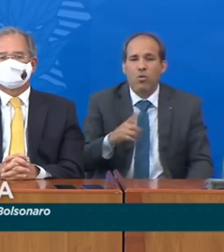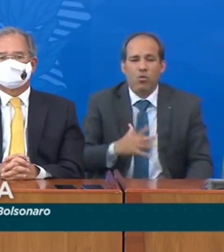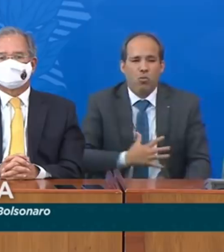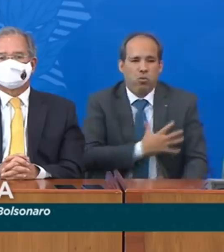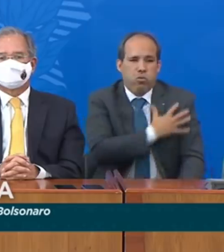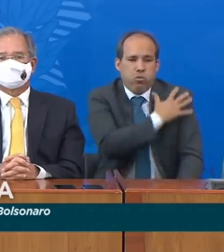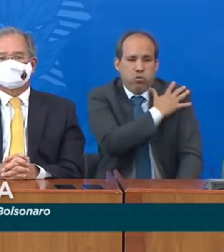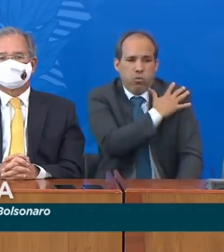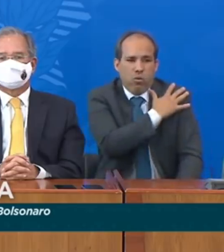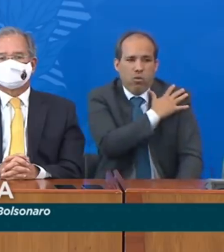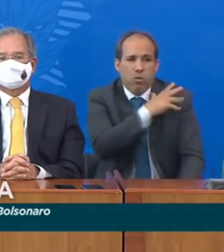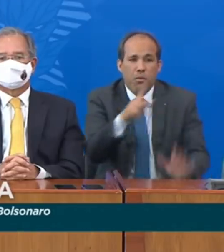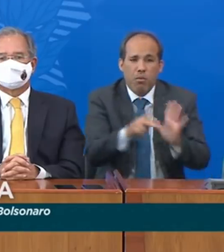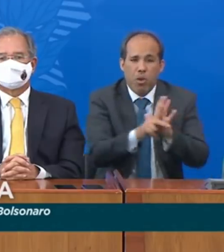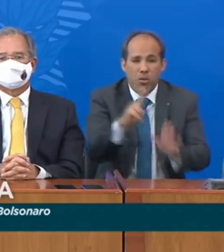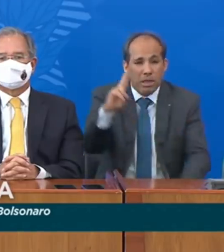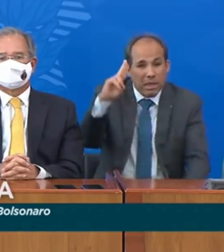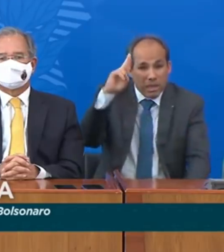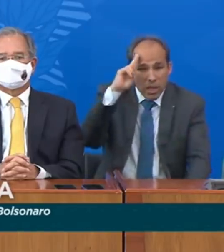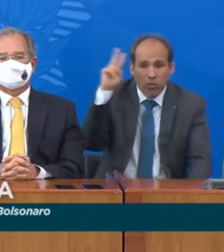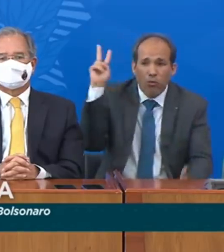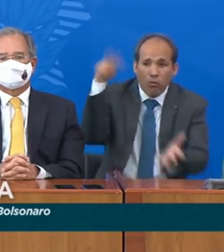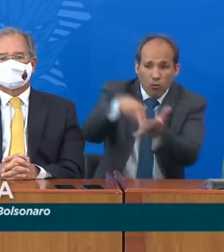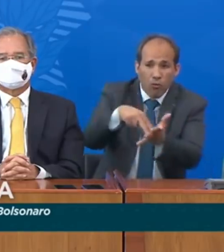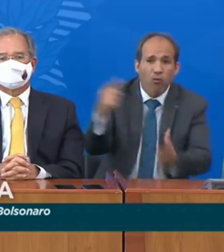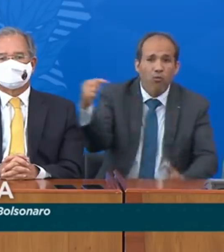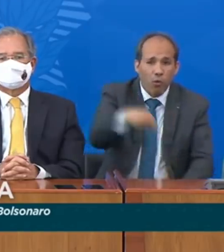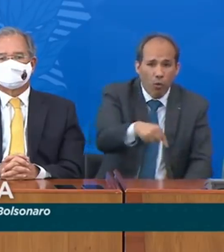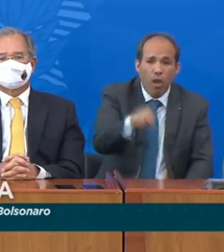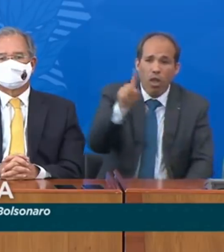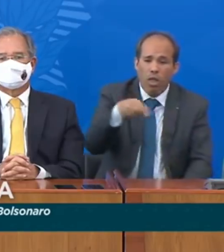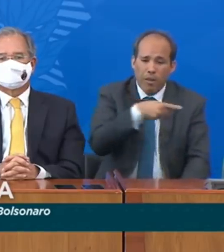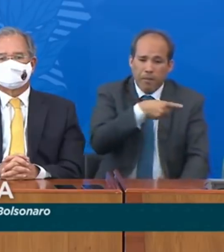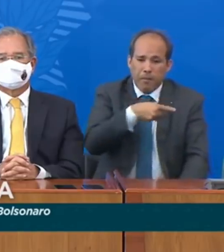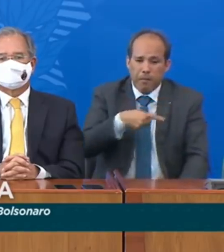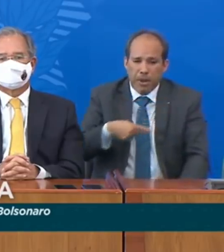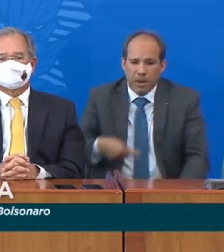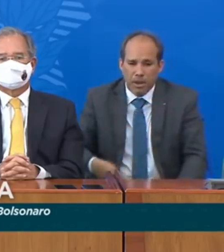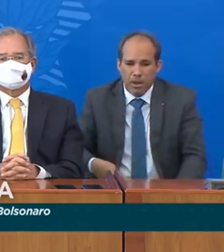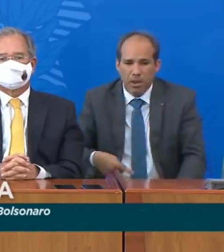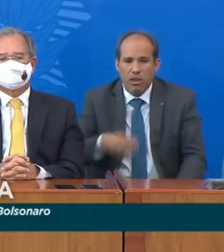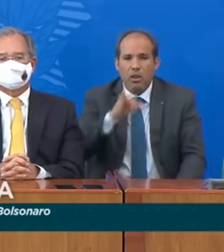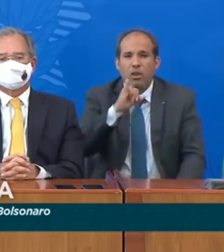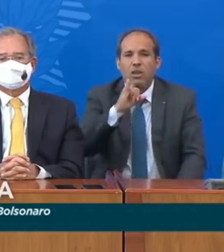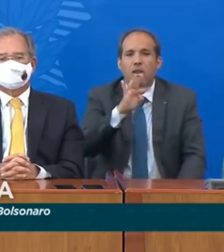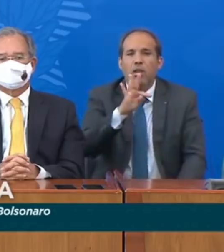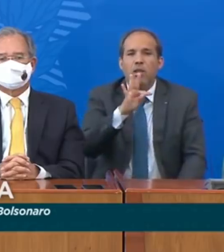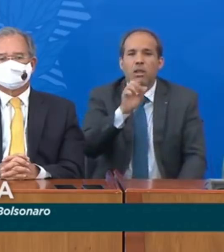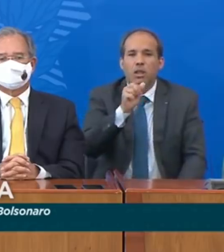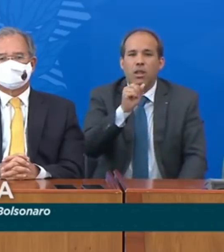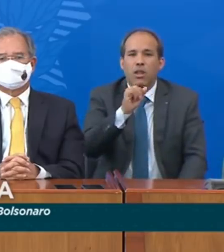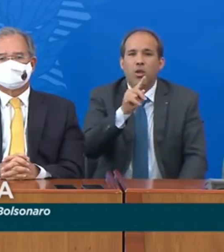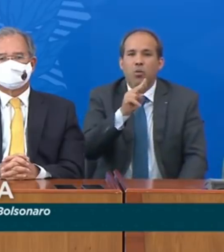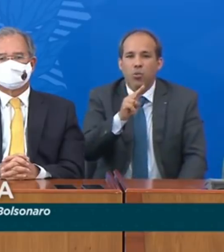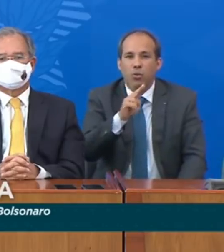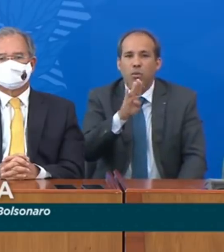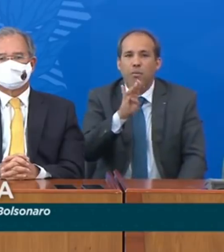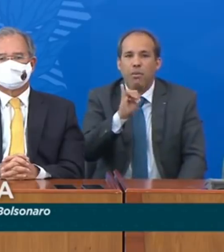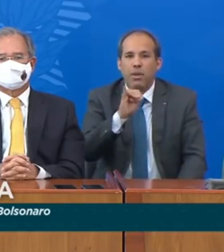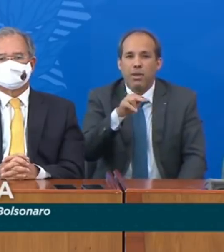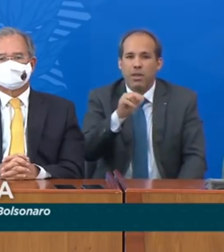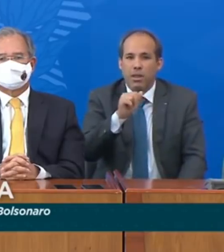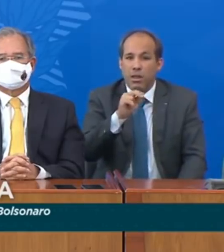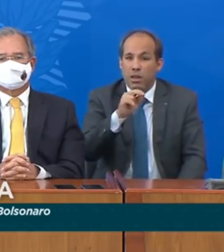general de Exército, que é presidente da IPUB binacional, um dos presidentes da IPUB